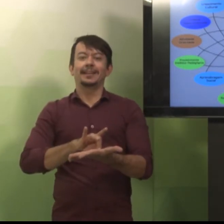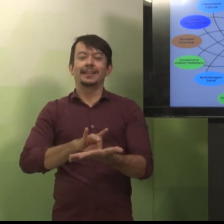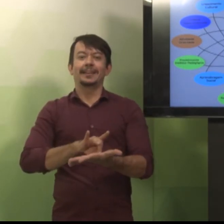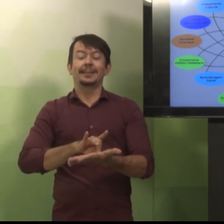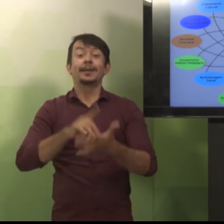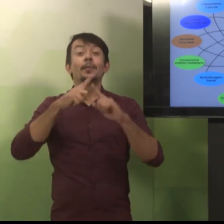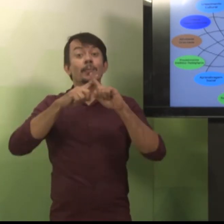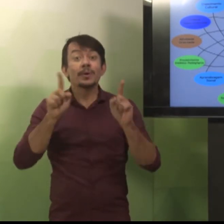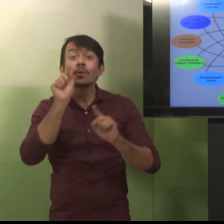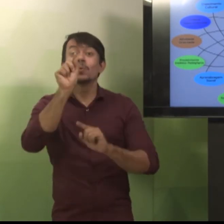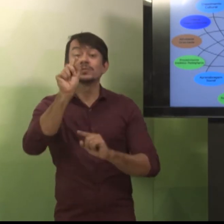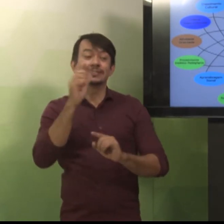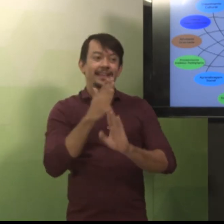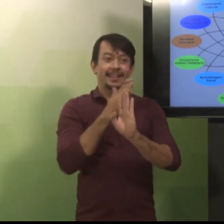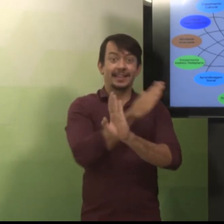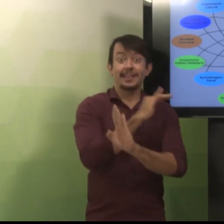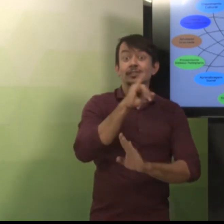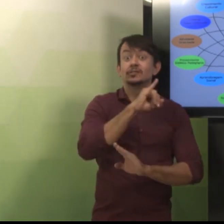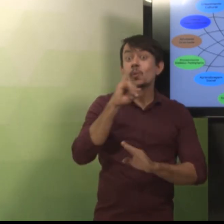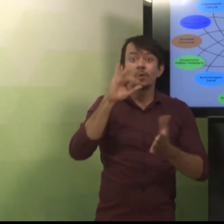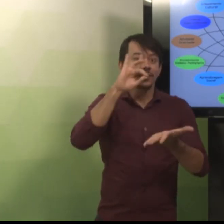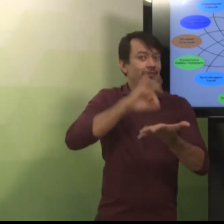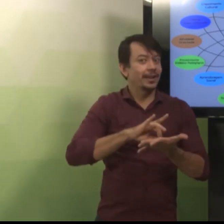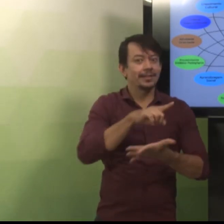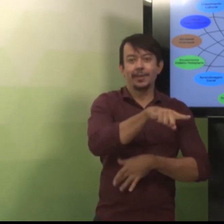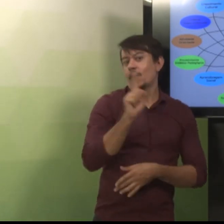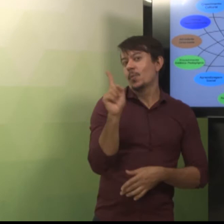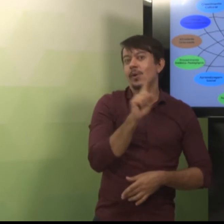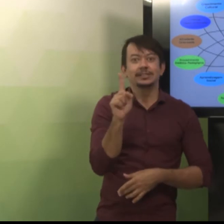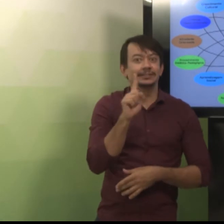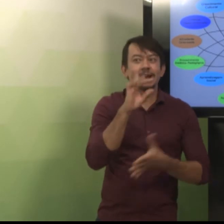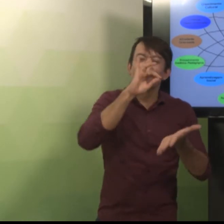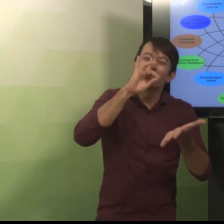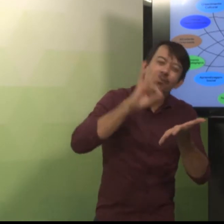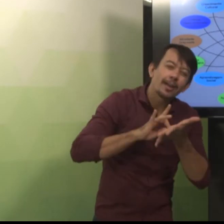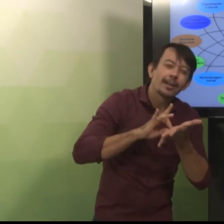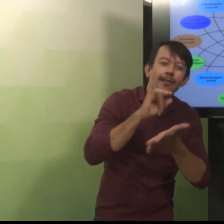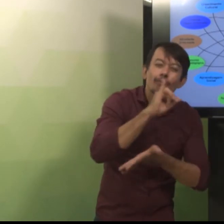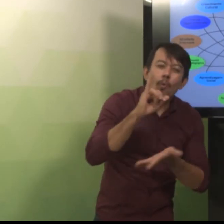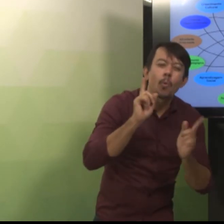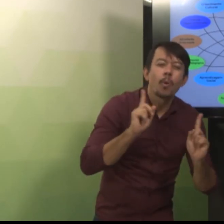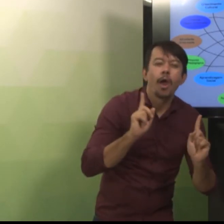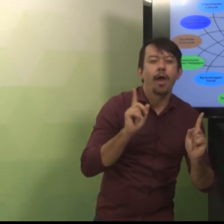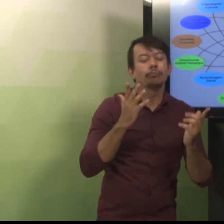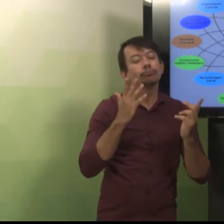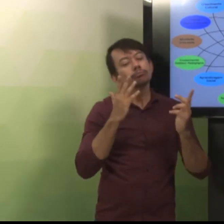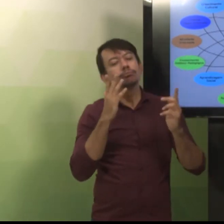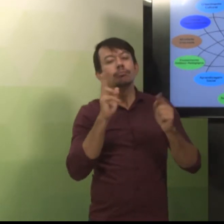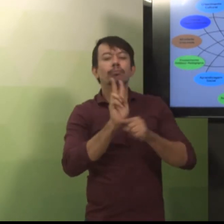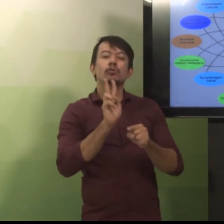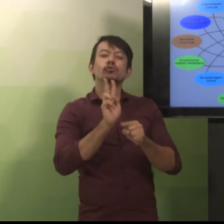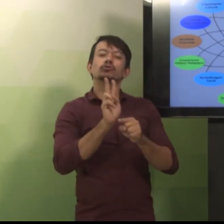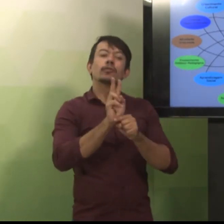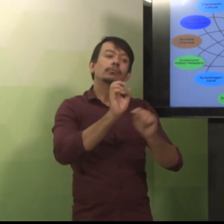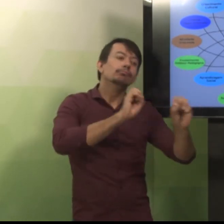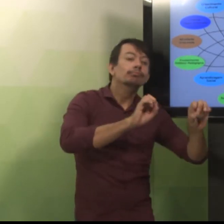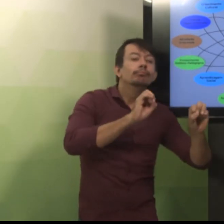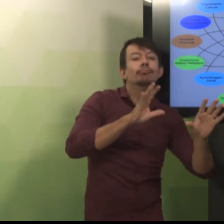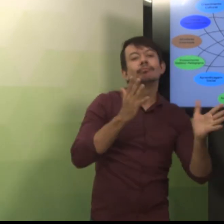verdadeiros professores. Porque anteriormente tínhamos o instrutor. Mas é